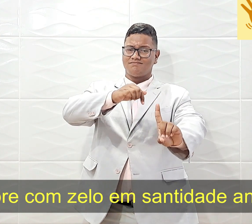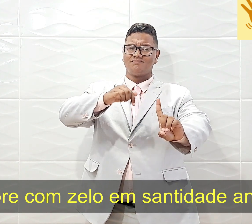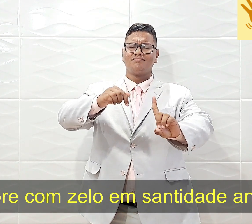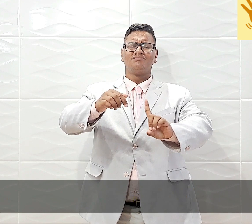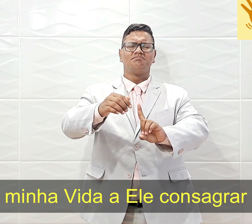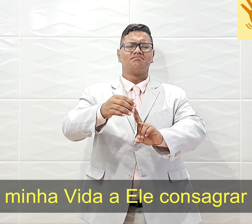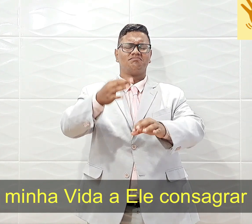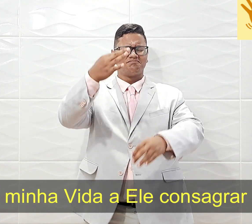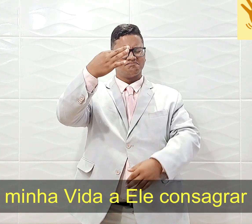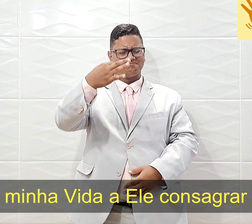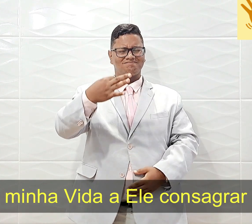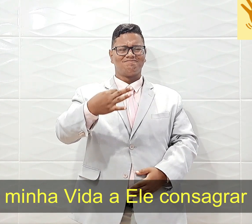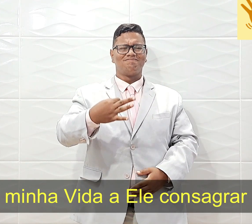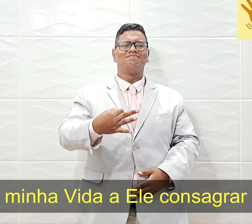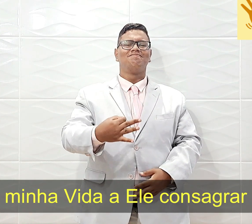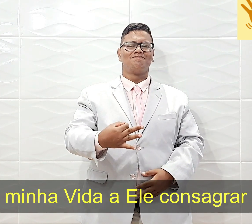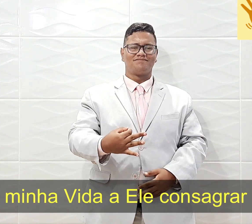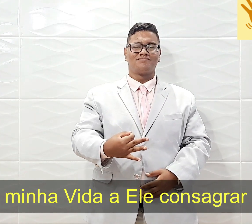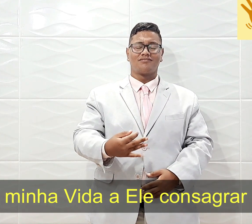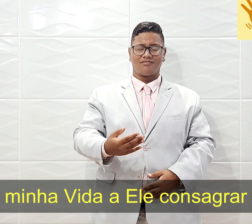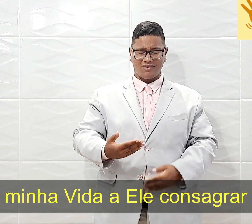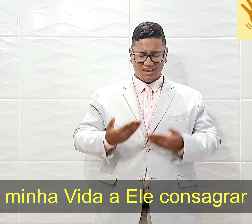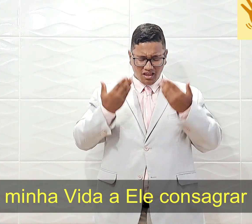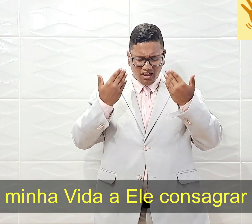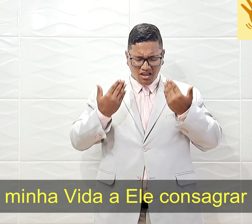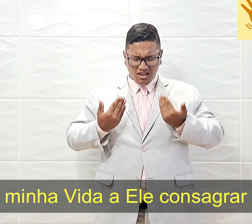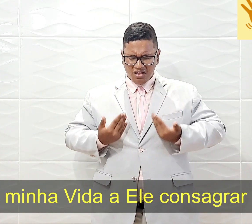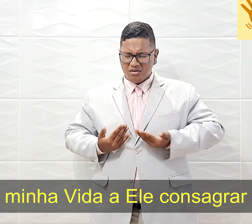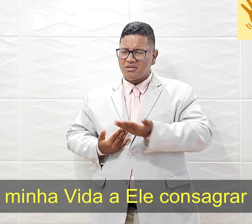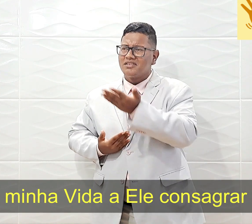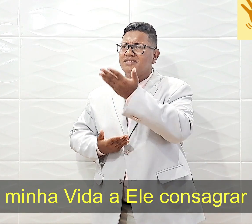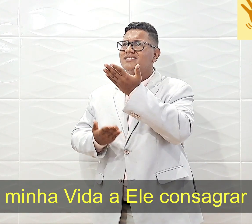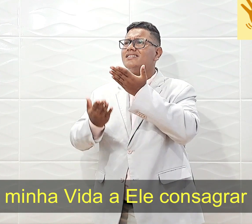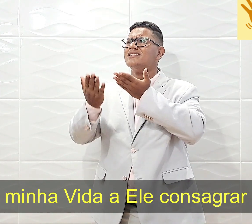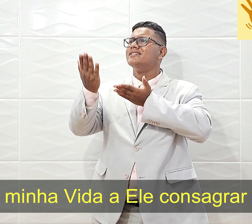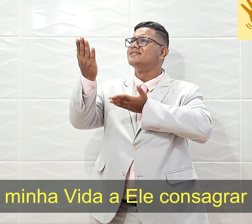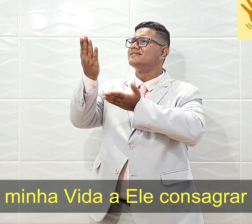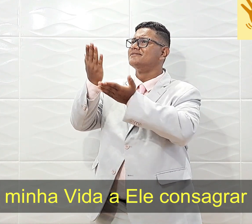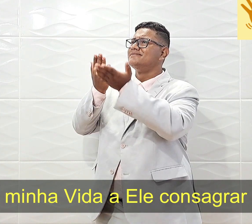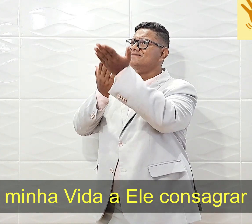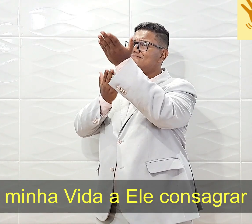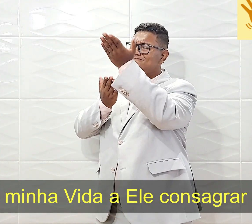E minha vida A ele consagrar